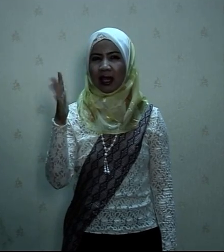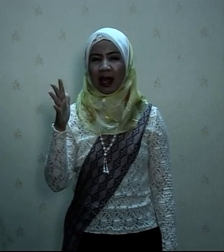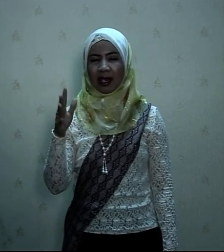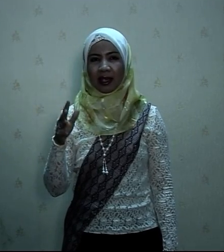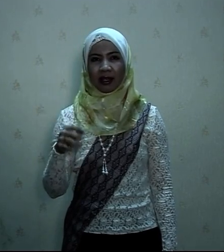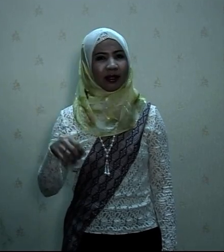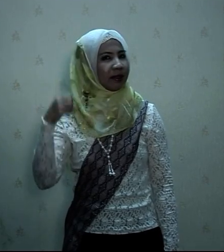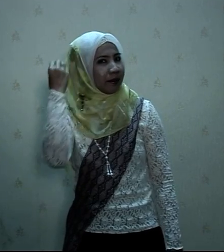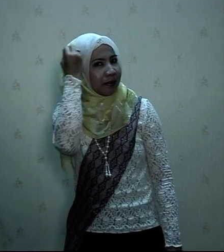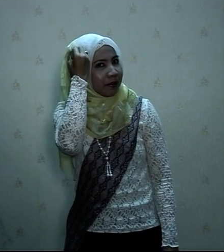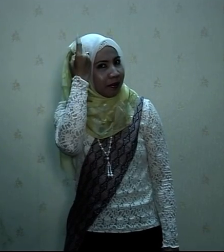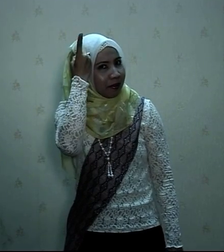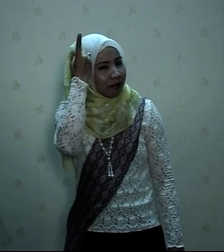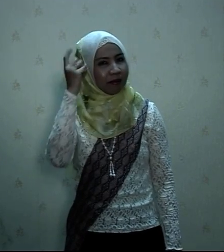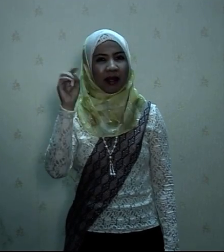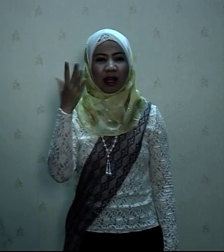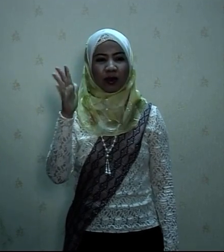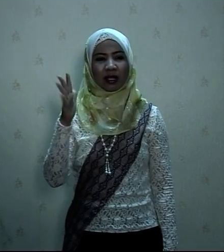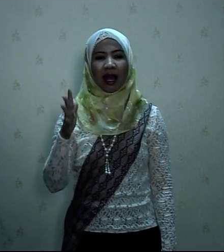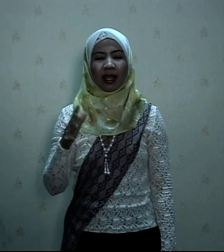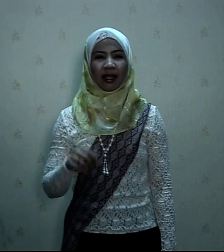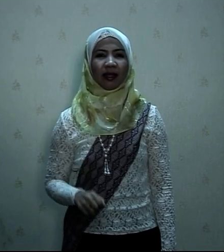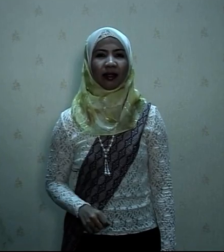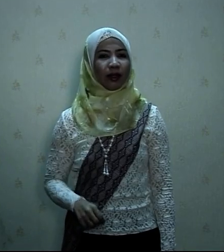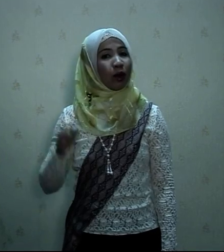ไม่เข้าใ